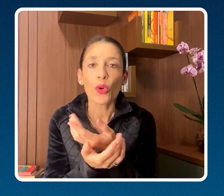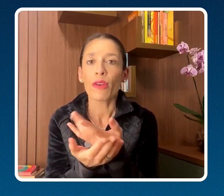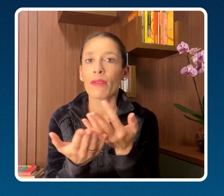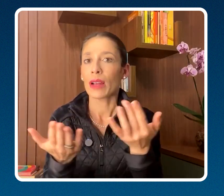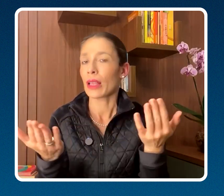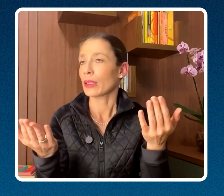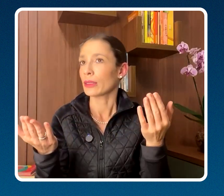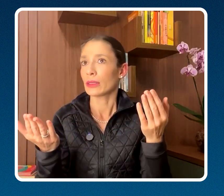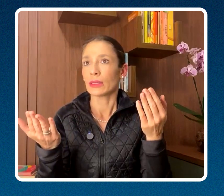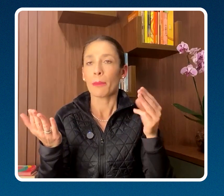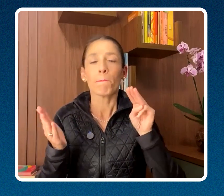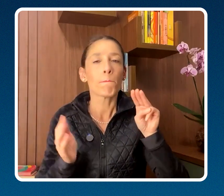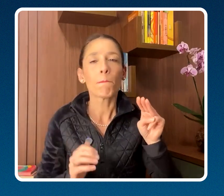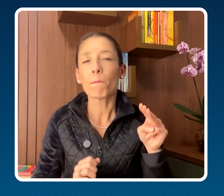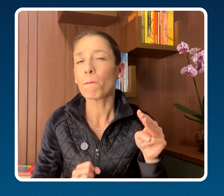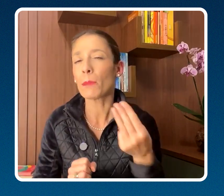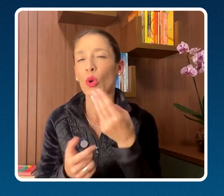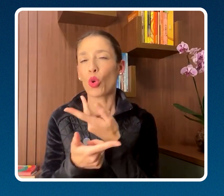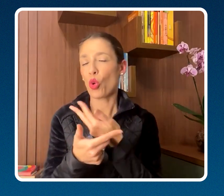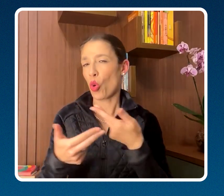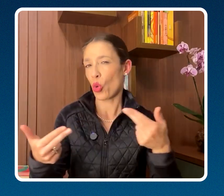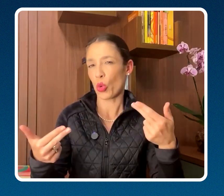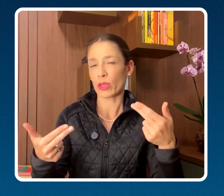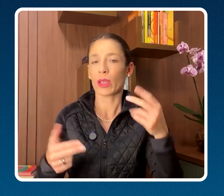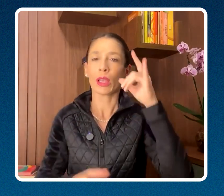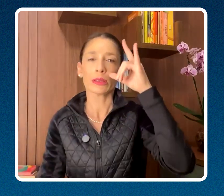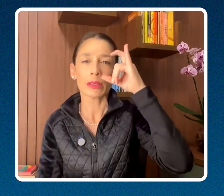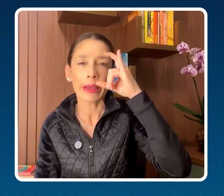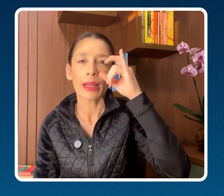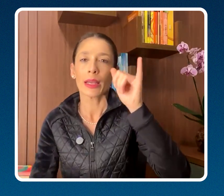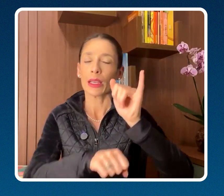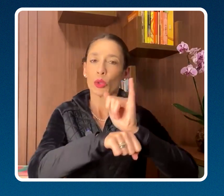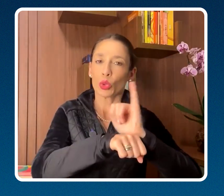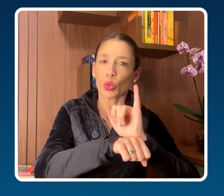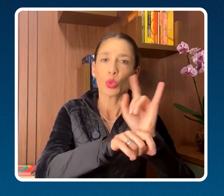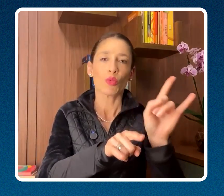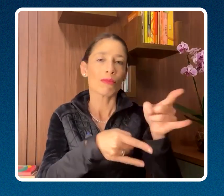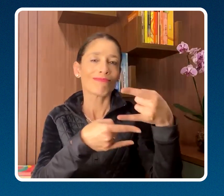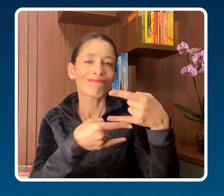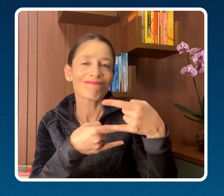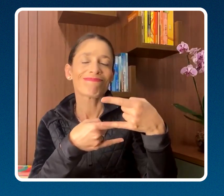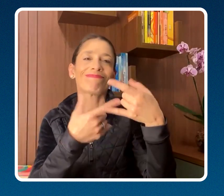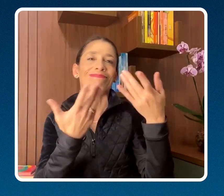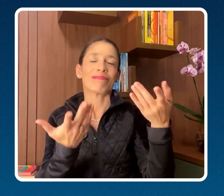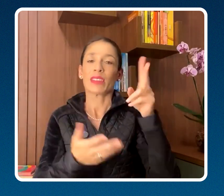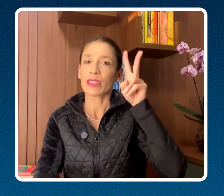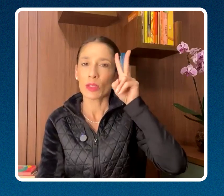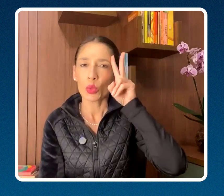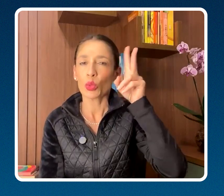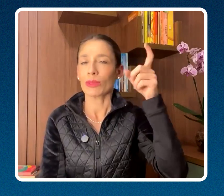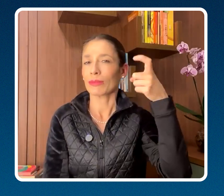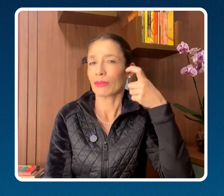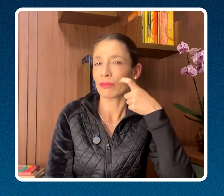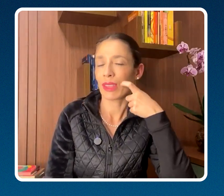coisas assim encantadoras no Instagram, no YouTube, nas lives que ela faz toda segunda e toda